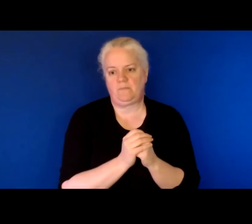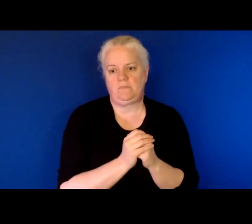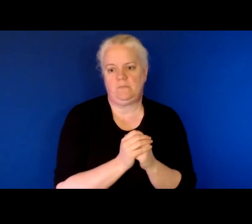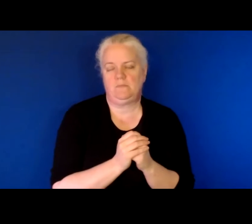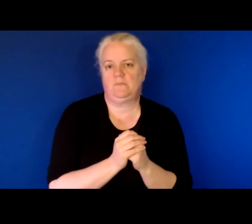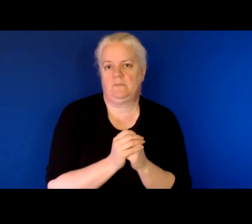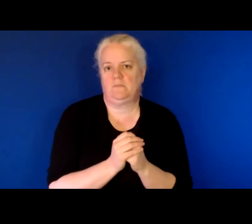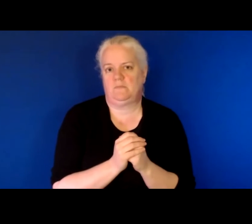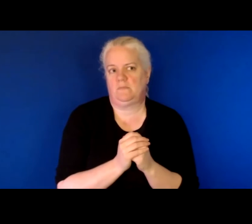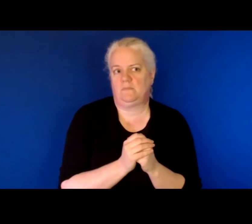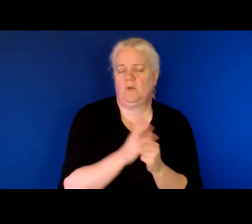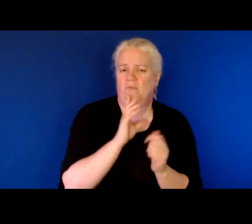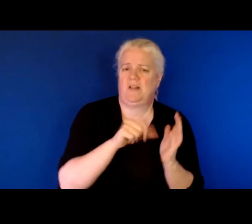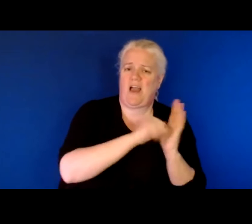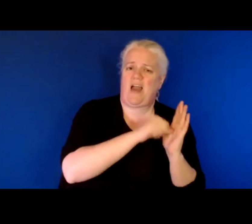况。